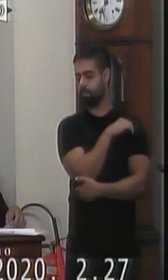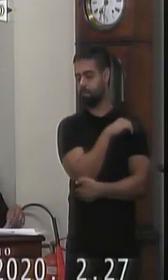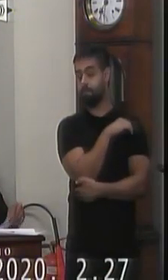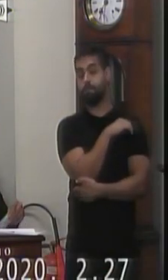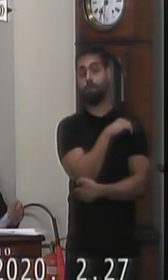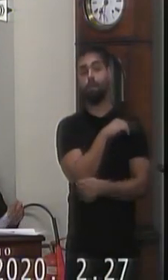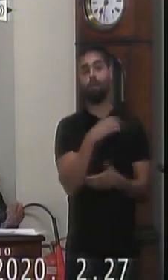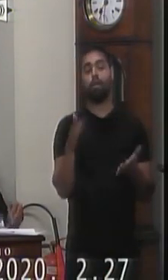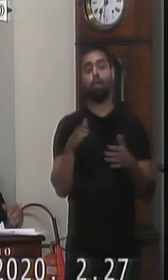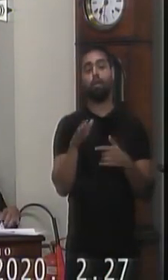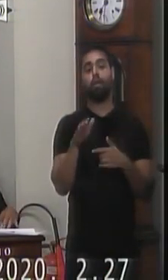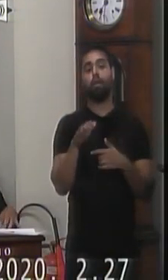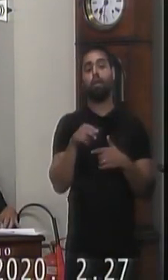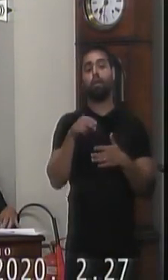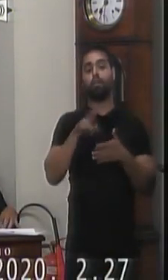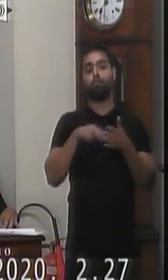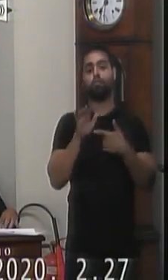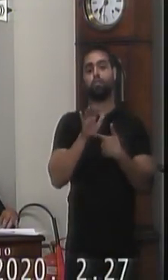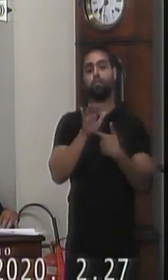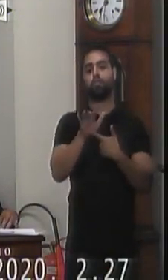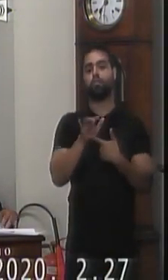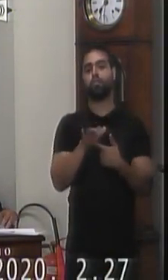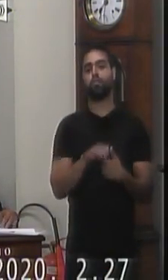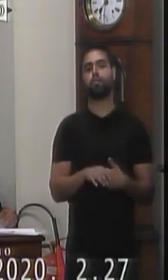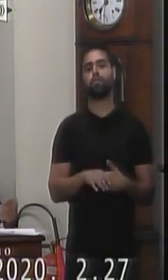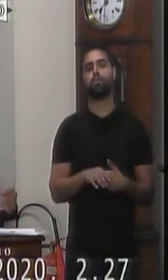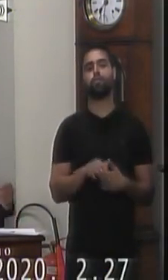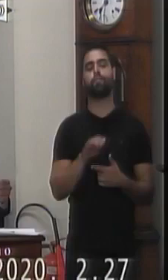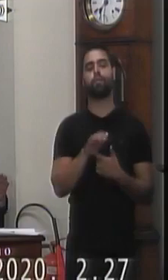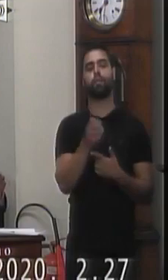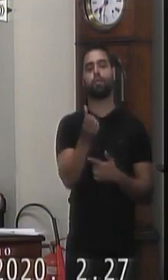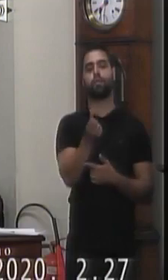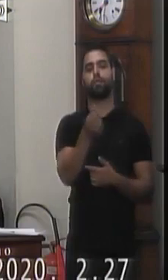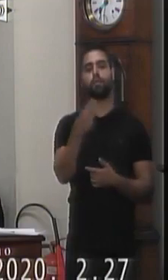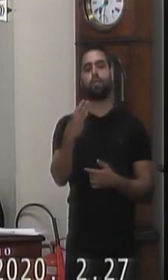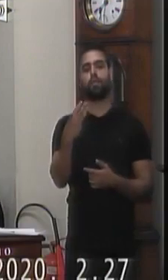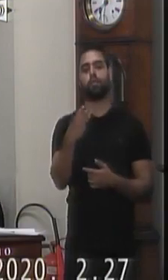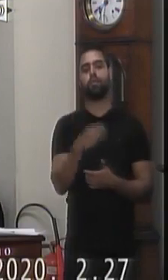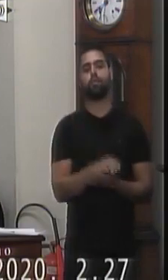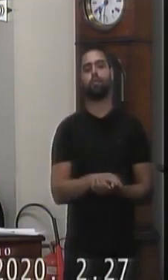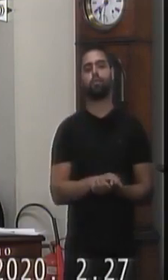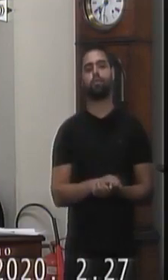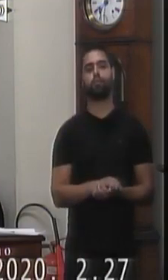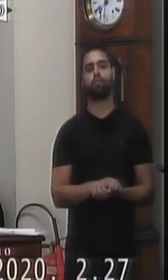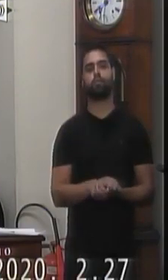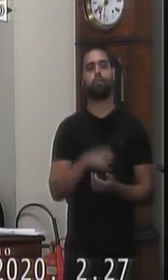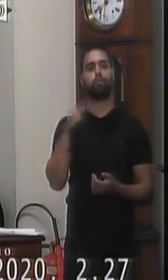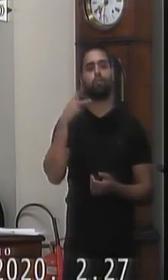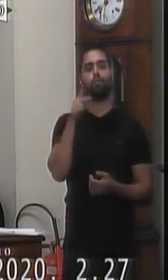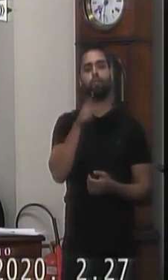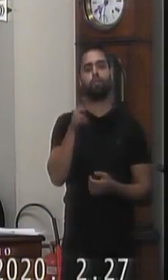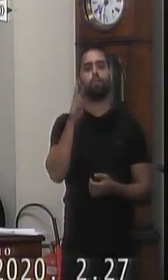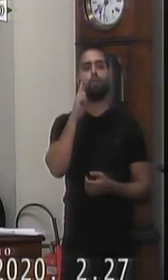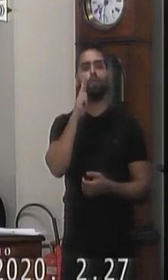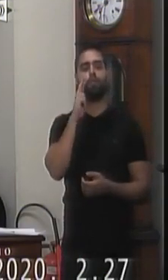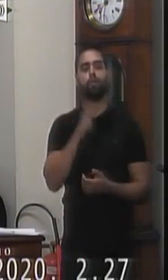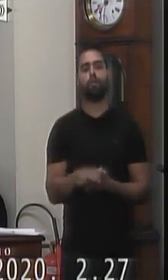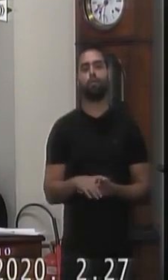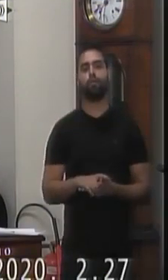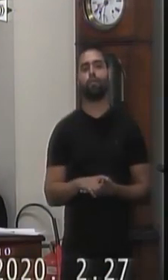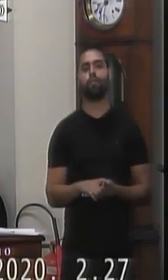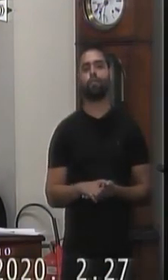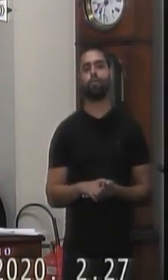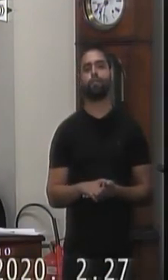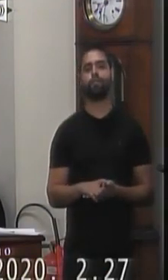Vamos agora para a leitura das indicações. Indicação 63 do vereador professor Rafael,